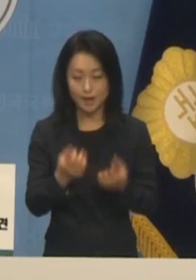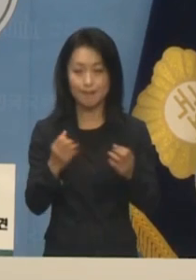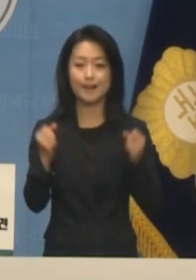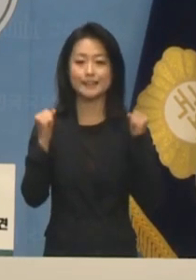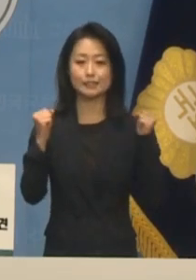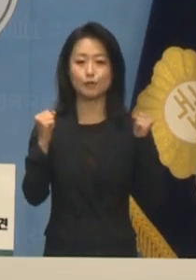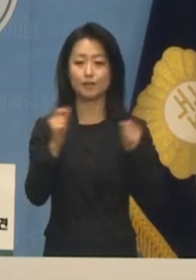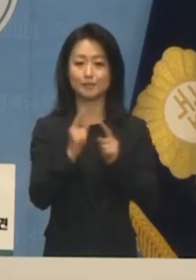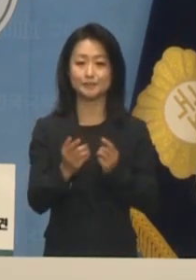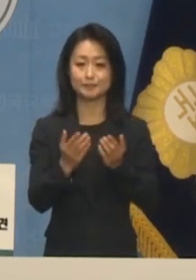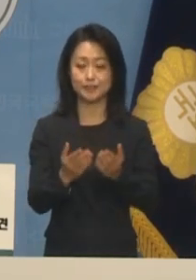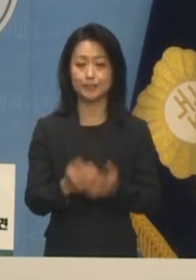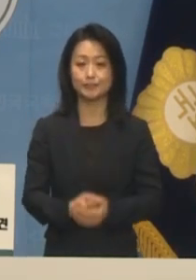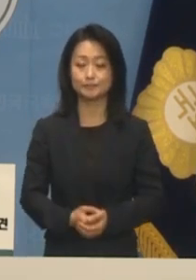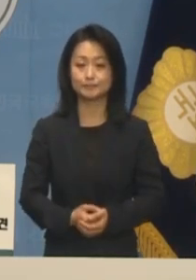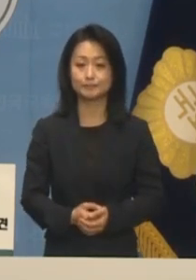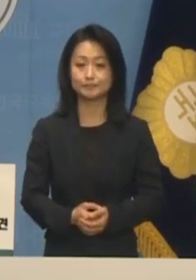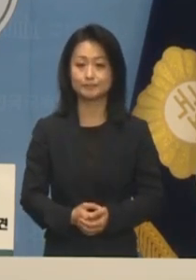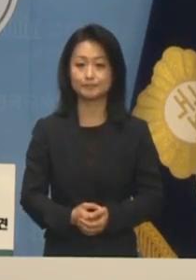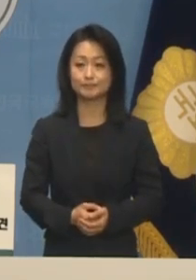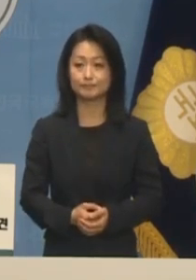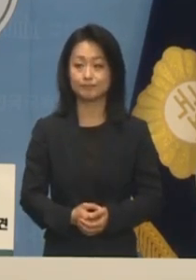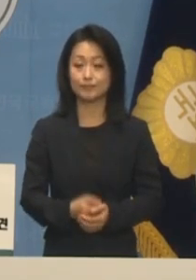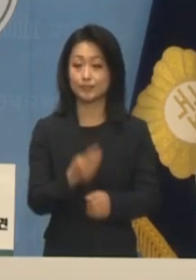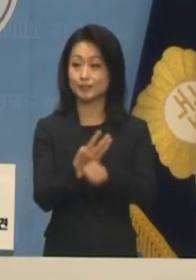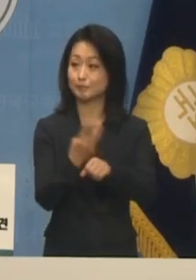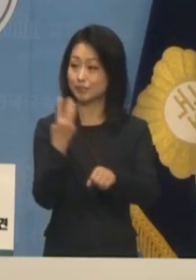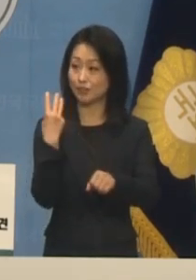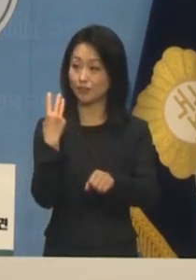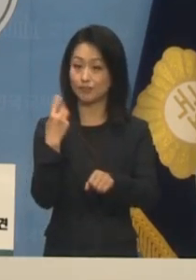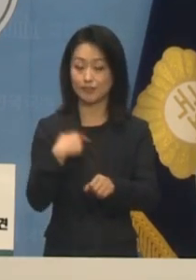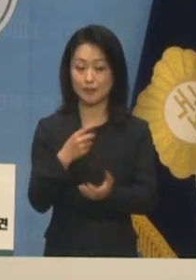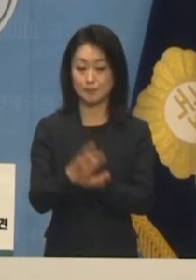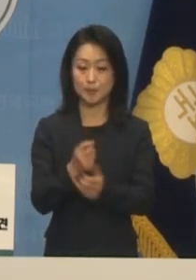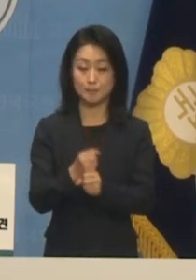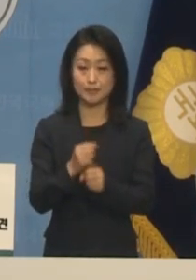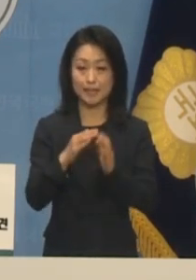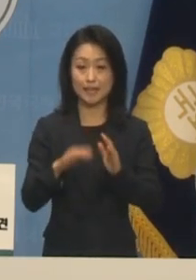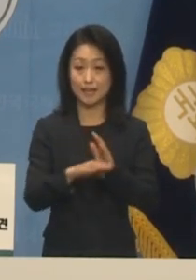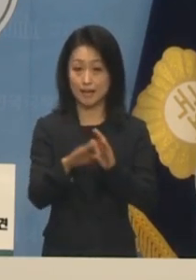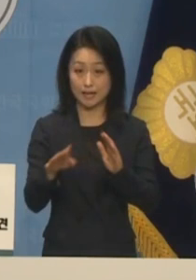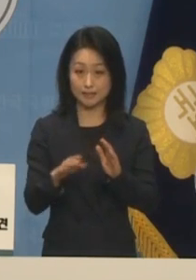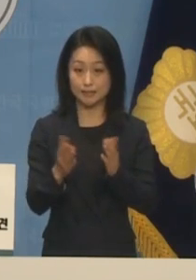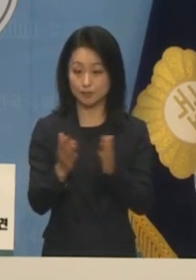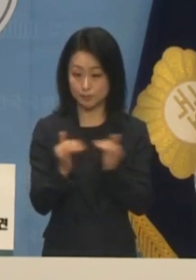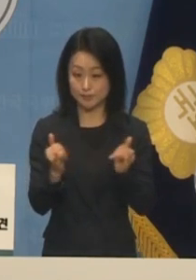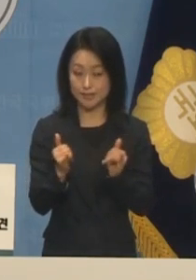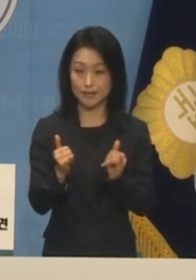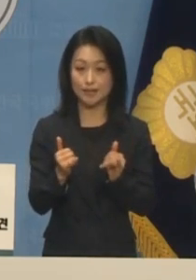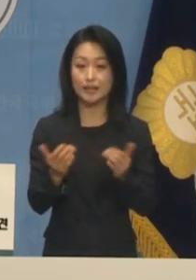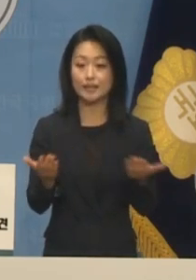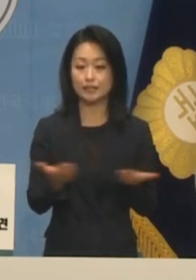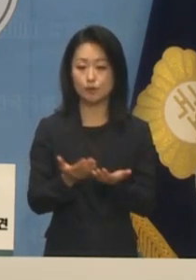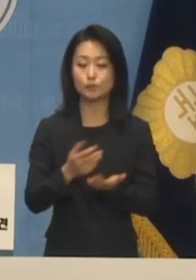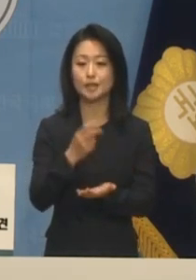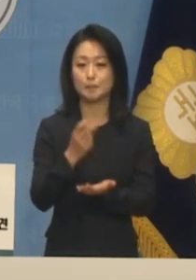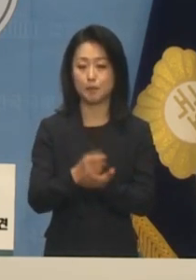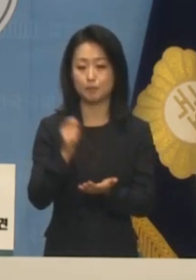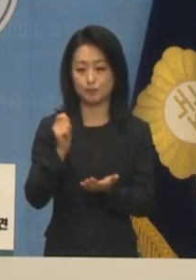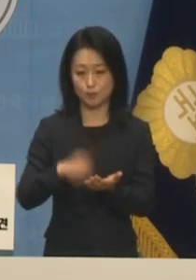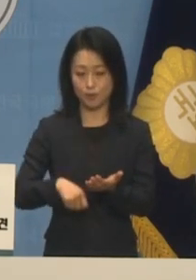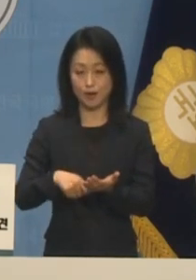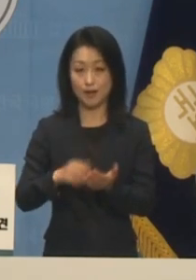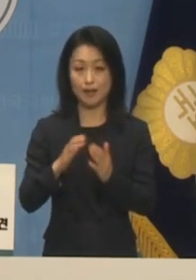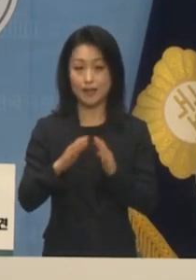응원의 말씀을 드립니다. 3년 전 제가 발의한 가사 근로자법 등이 통과되면서 가사